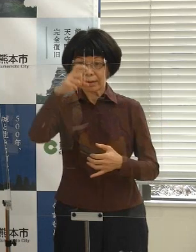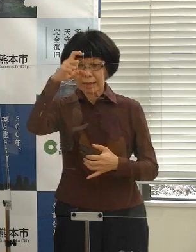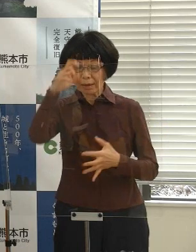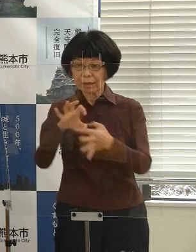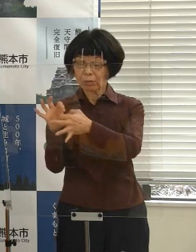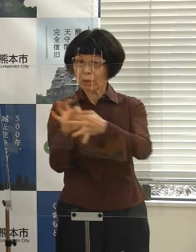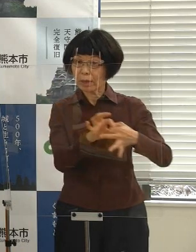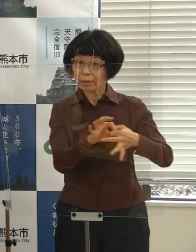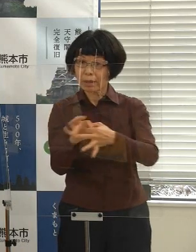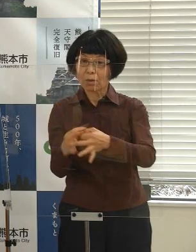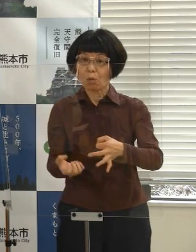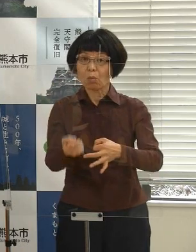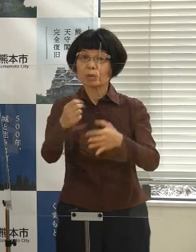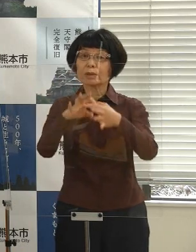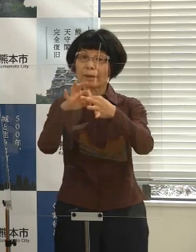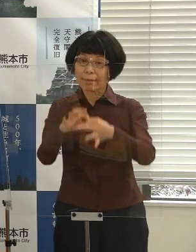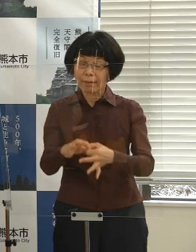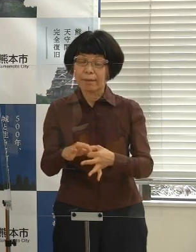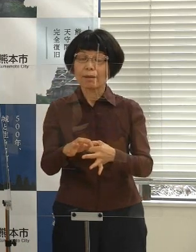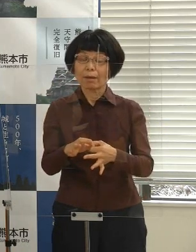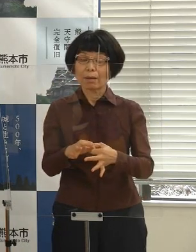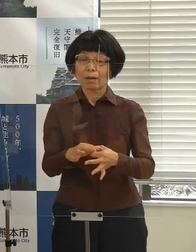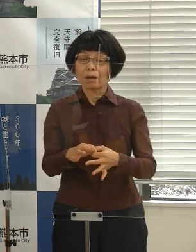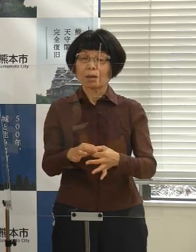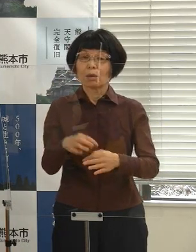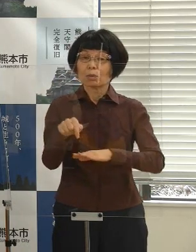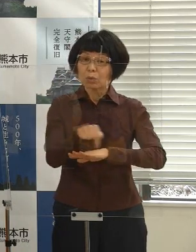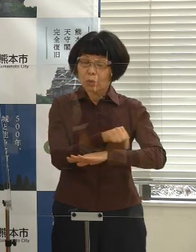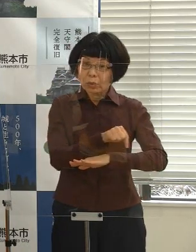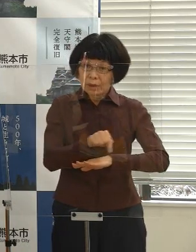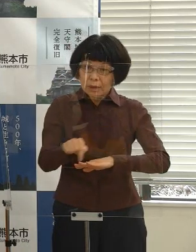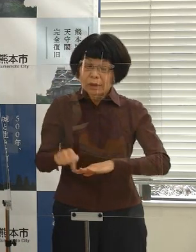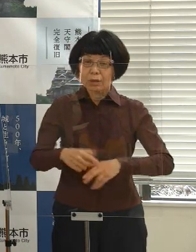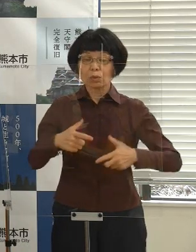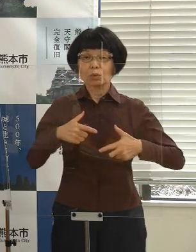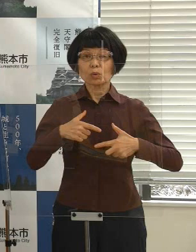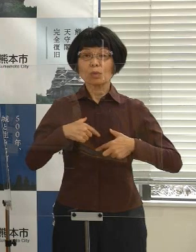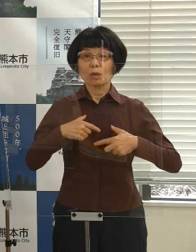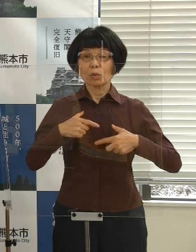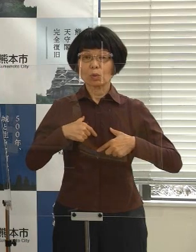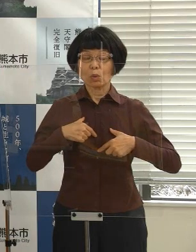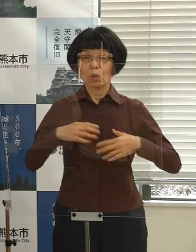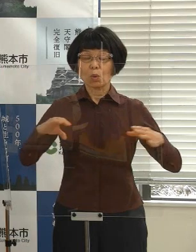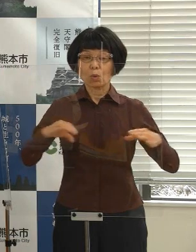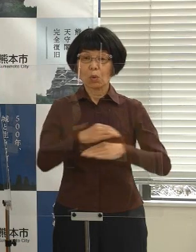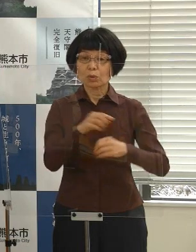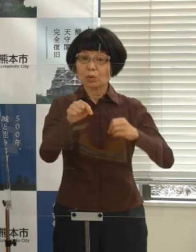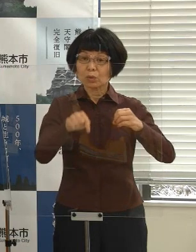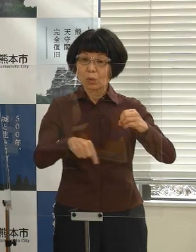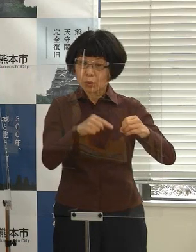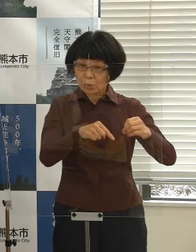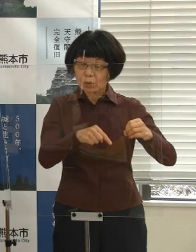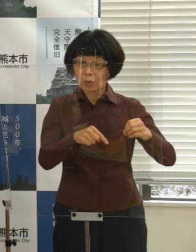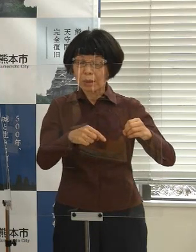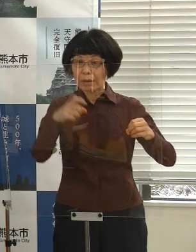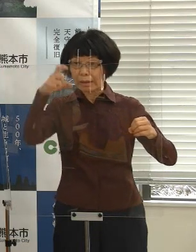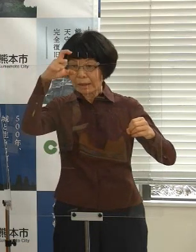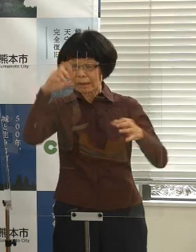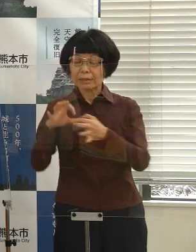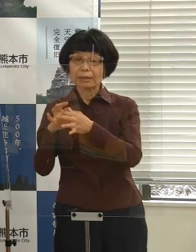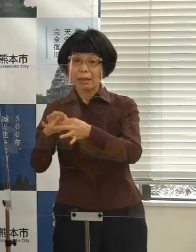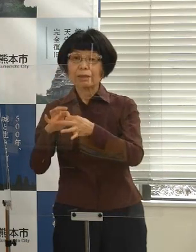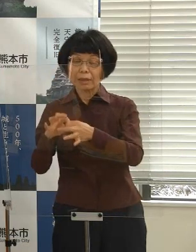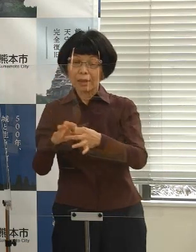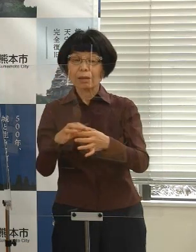ら、まあ、特に熊本の交通局の方にもですね、警察関係の方がいらっしゃいます